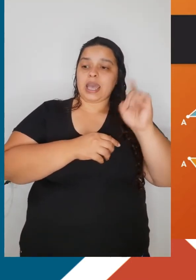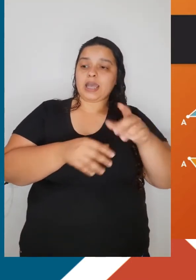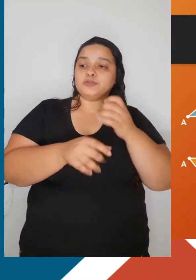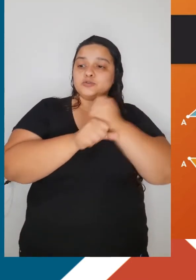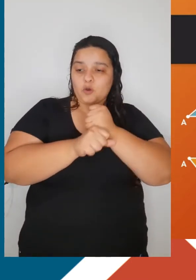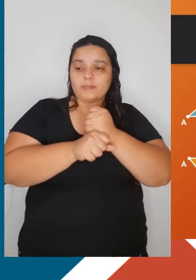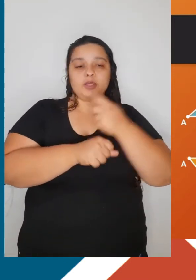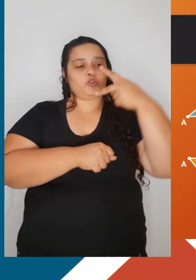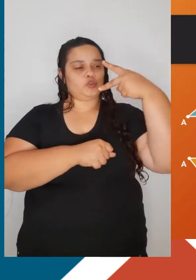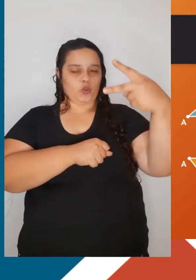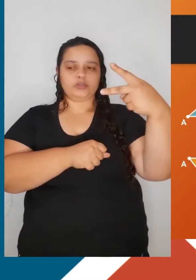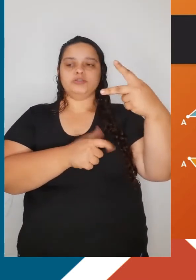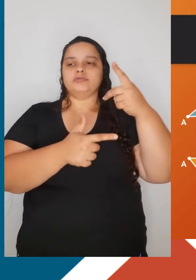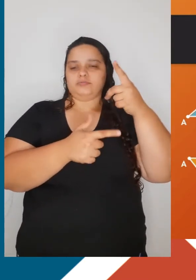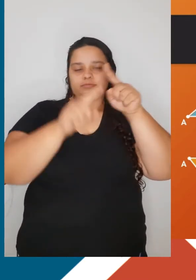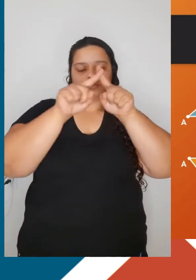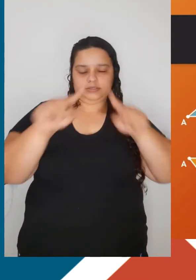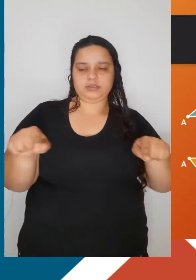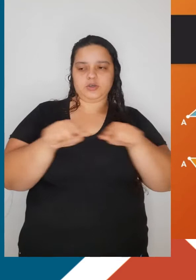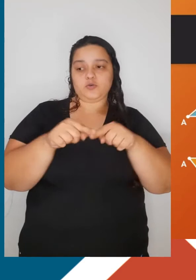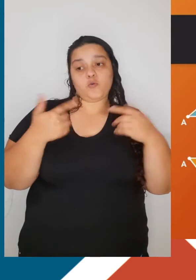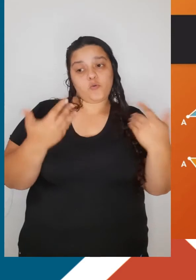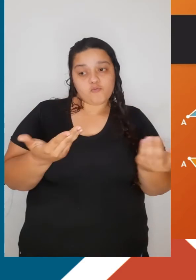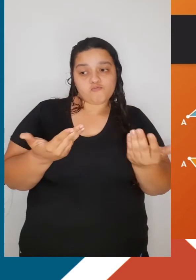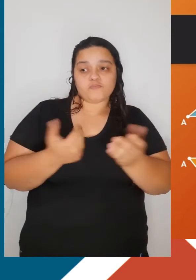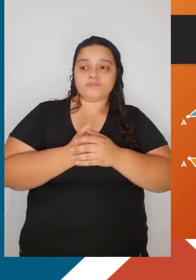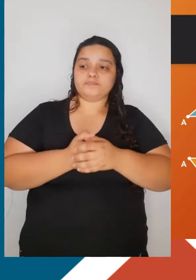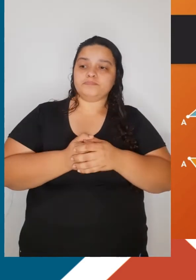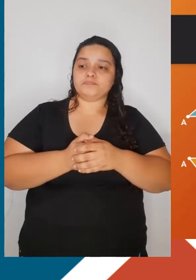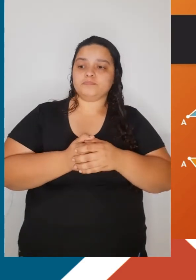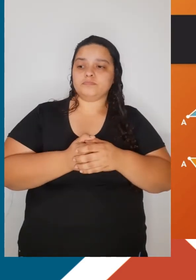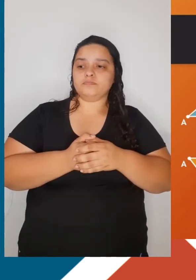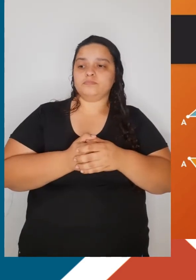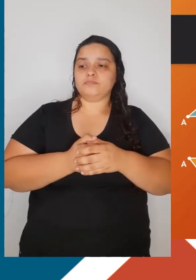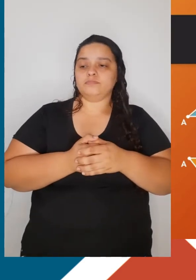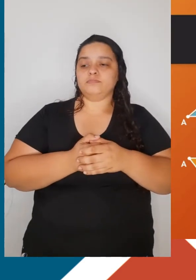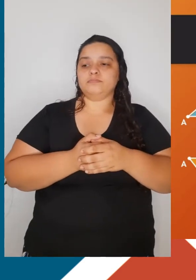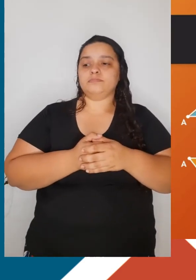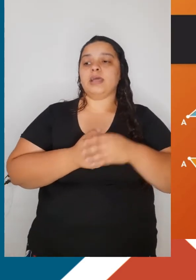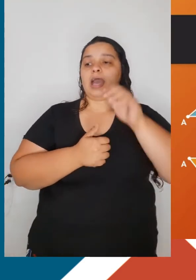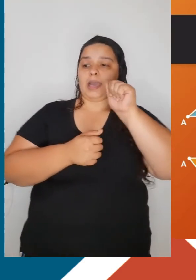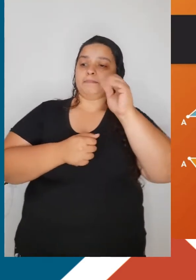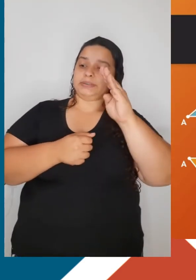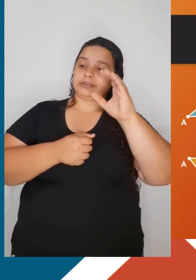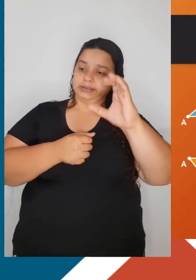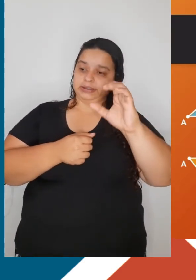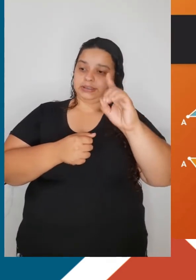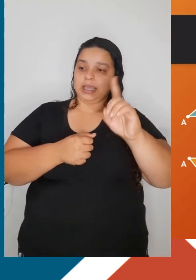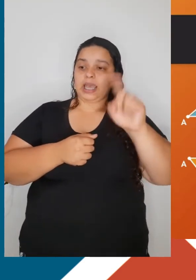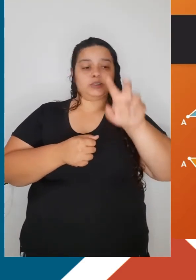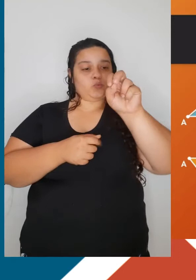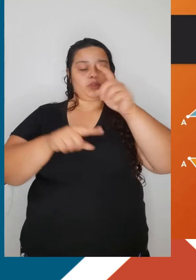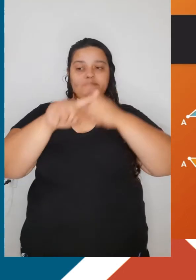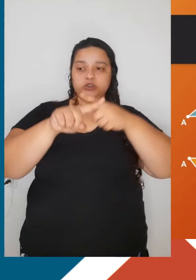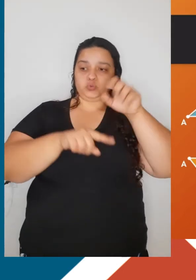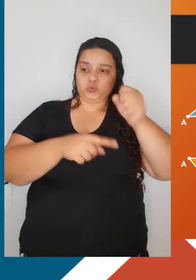a soma das áreas dos dois triângulos. Ou seja, a área do quadrilátero ABCD é igual a